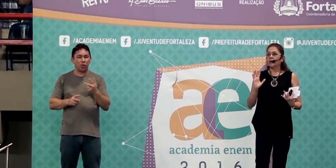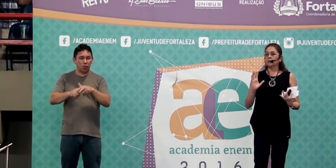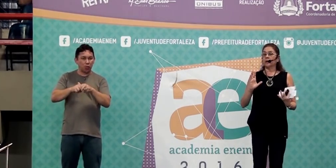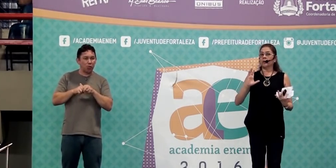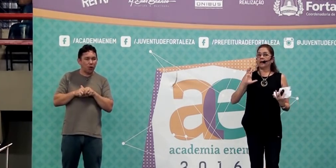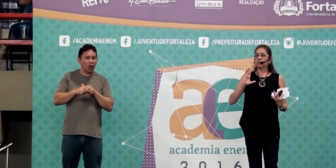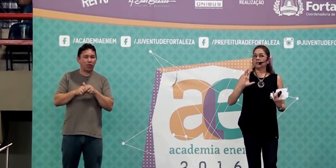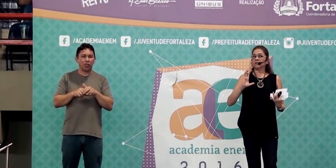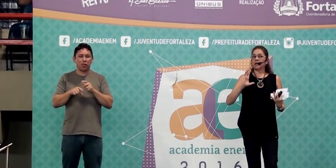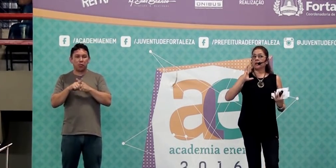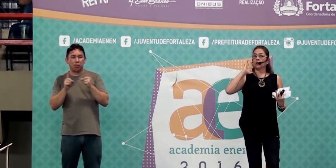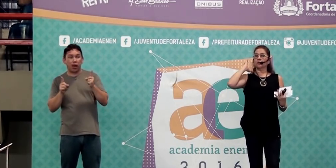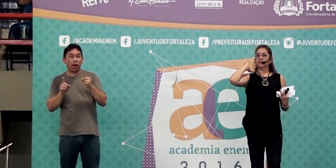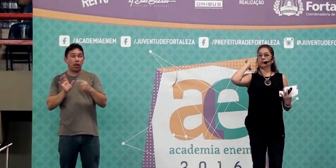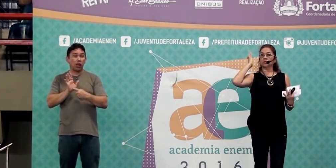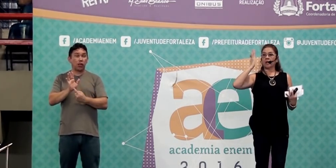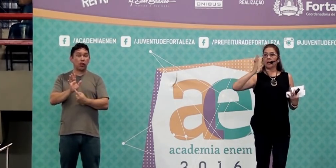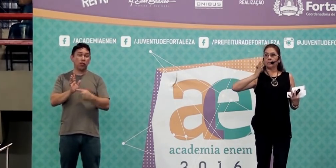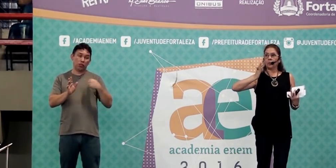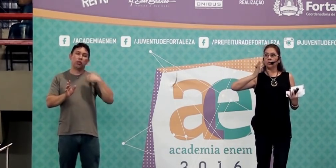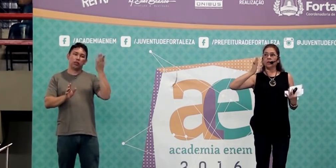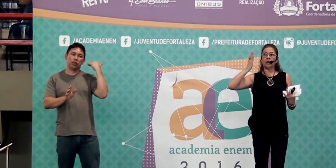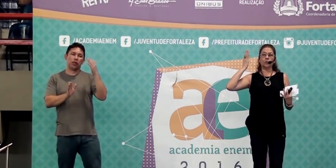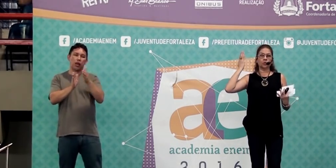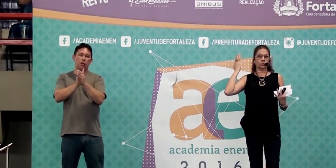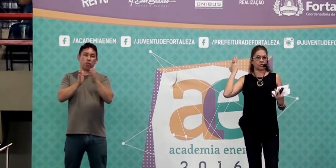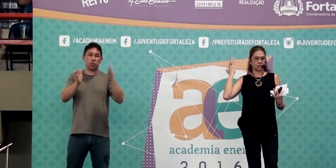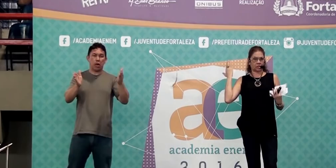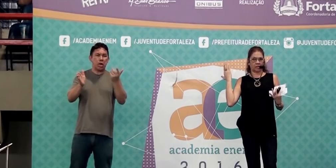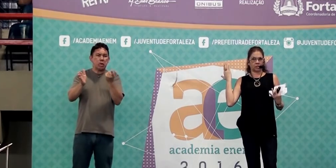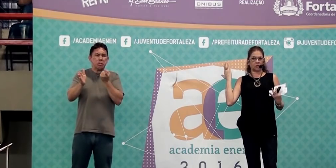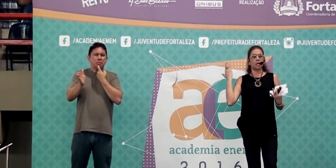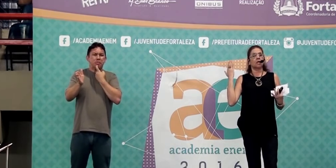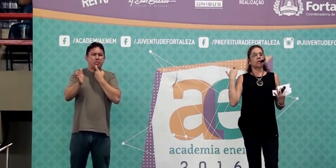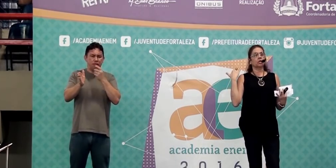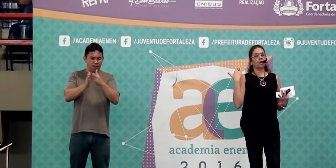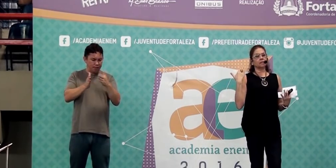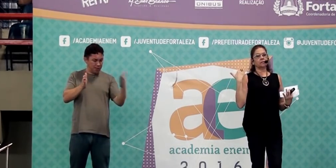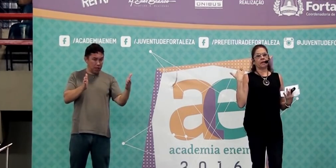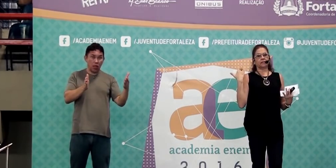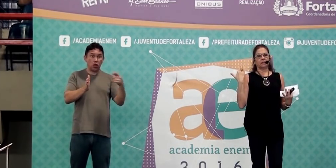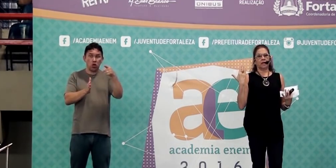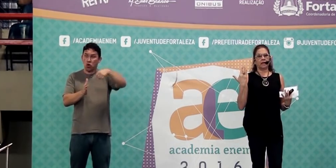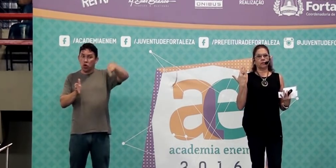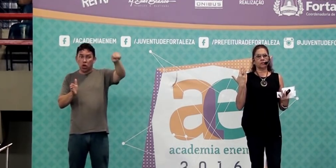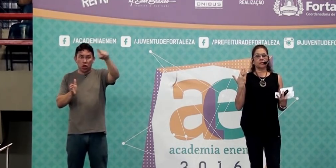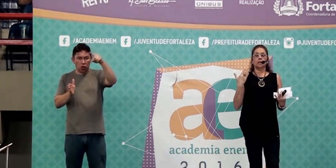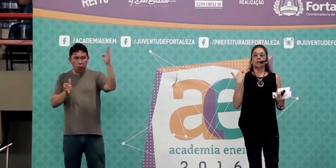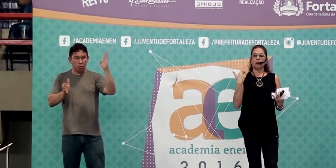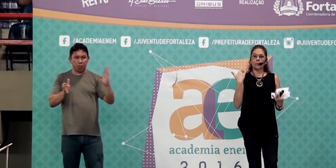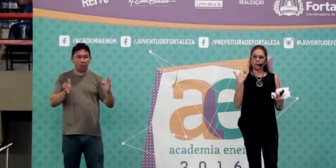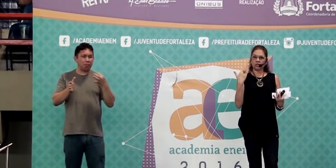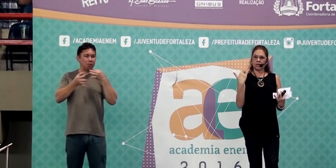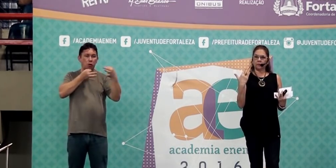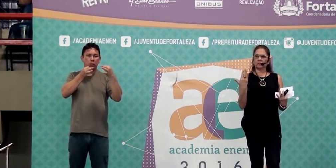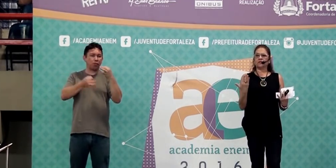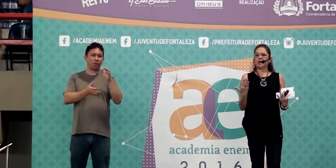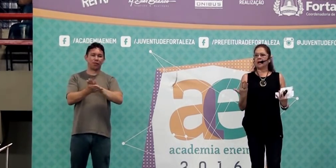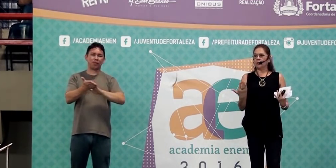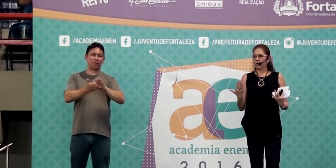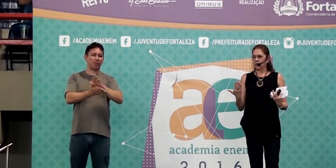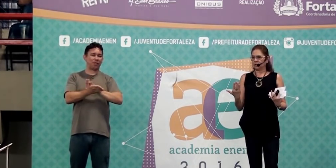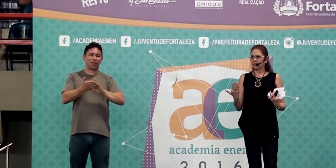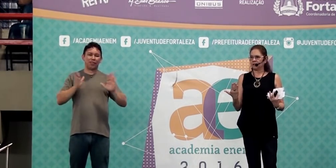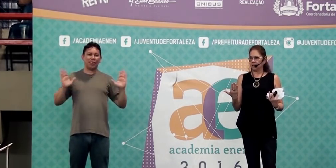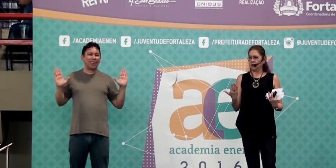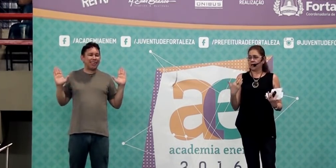Entretanto, eu quero dizer que houve um tempo, não muito distante, que nós brasileiros não podíamos